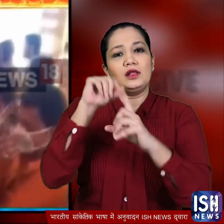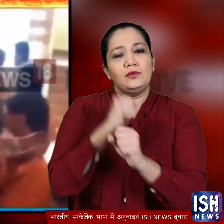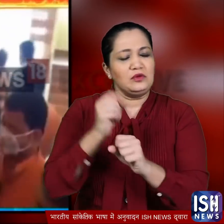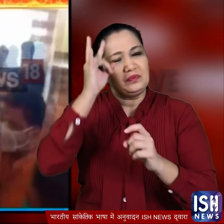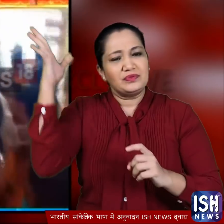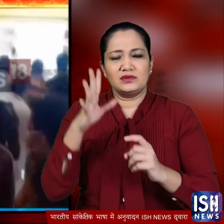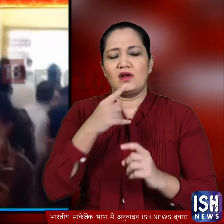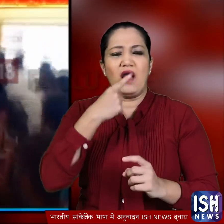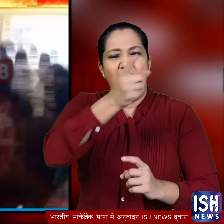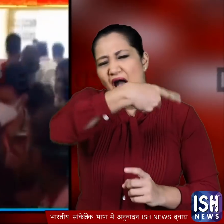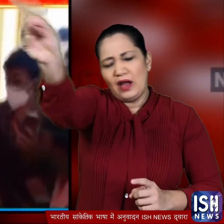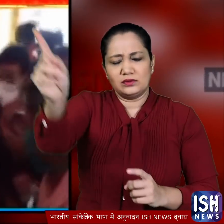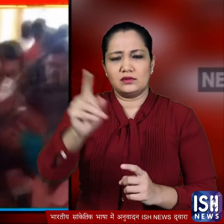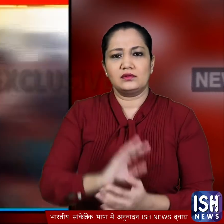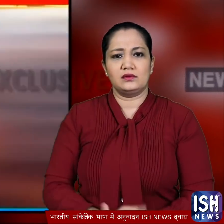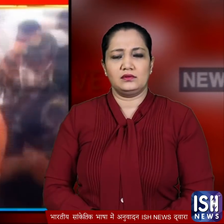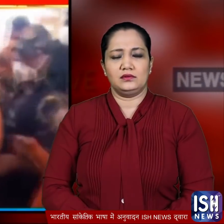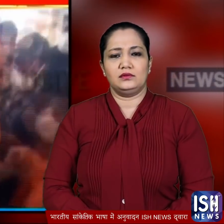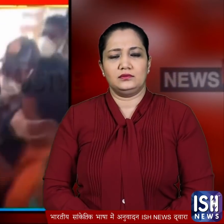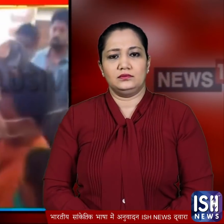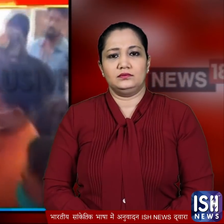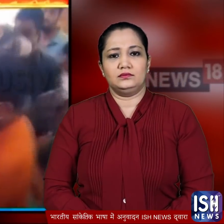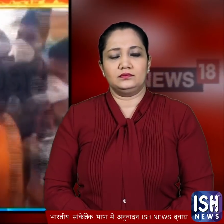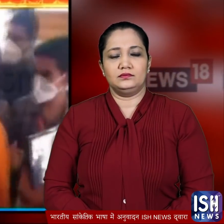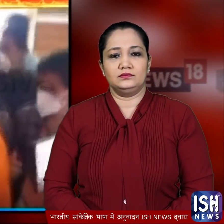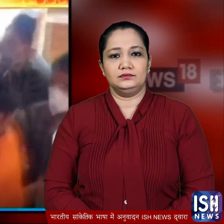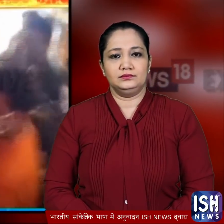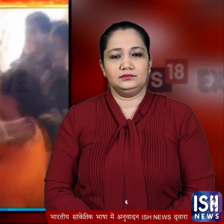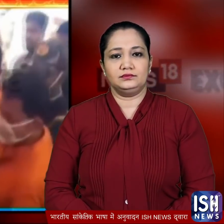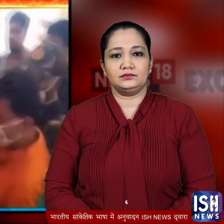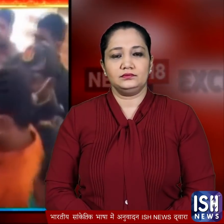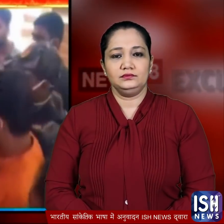घोष भी गुस्से में आ गए और उन्होंने उसे बाहर निकलवा दिया।